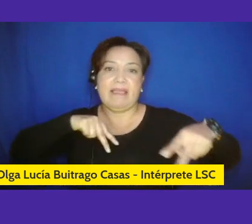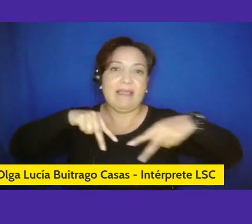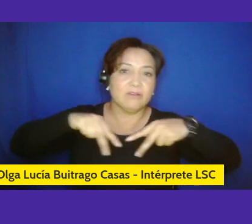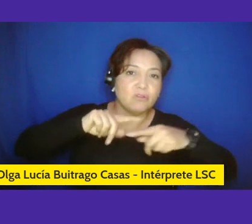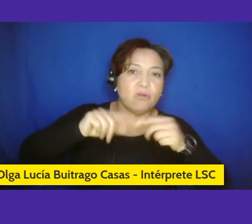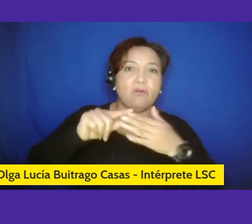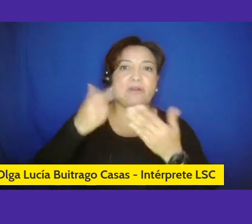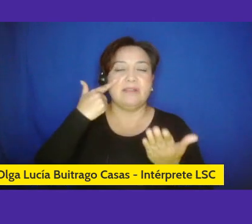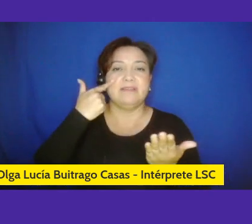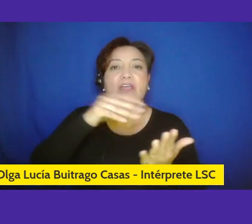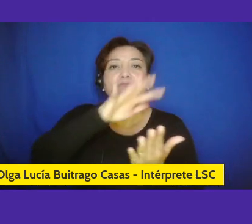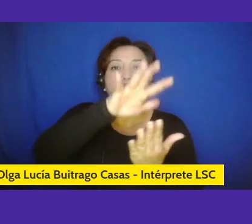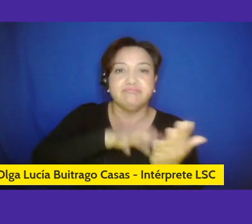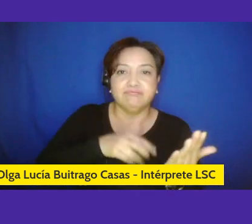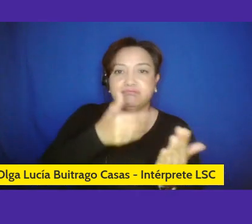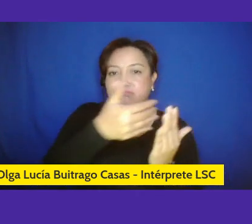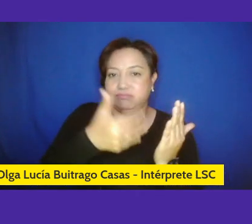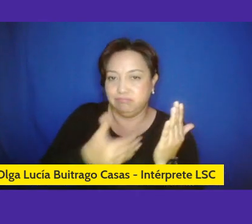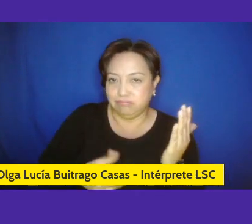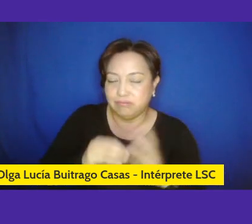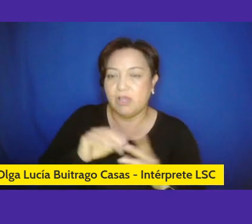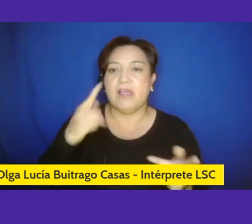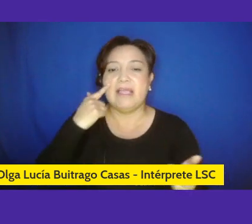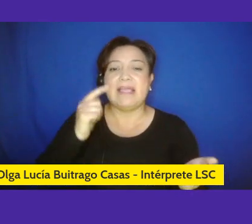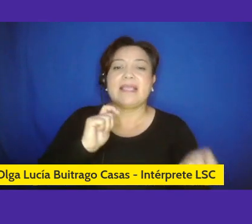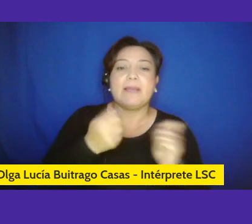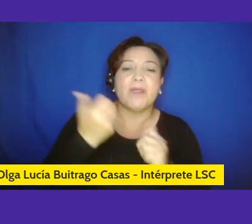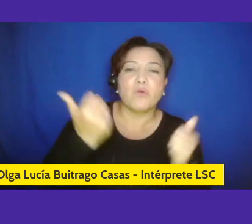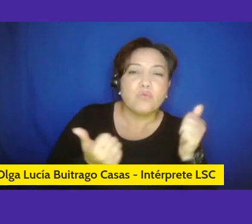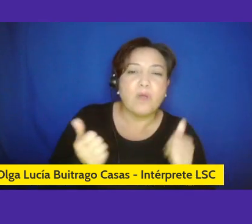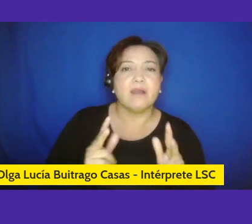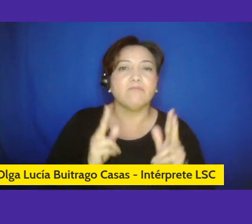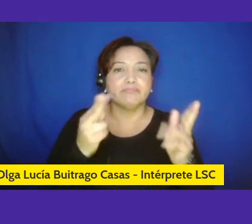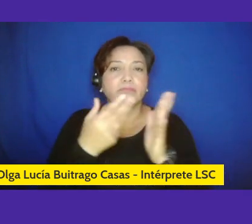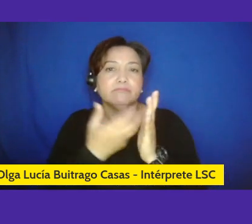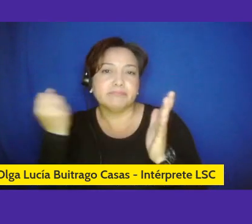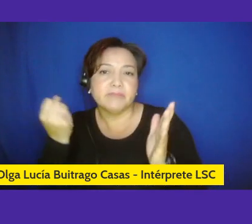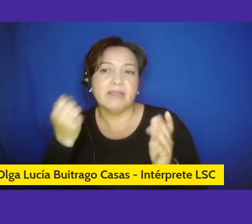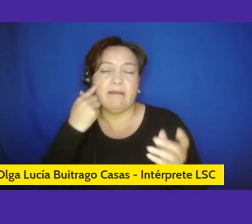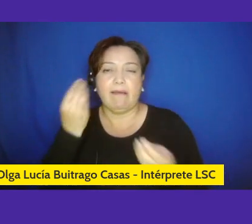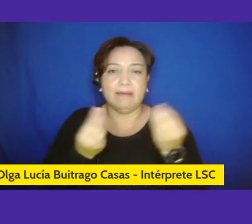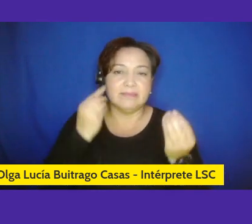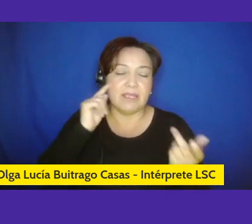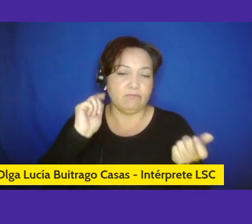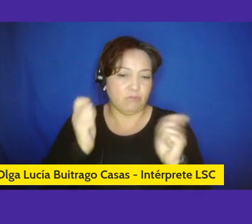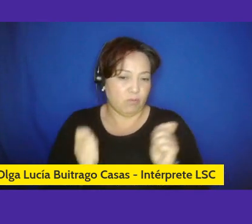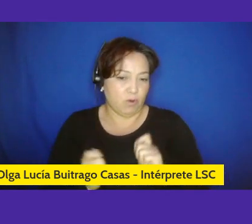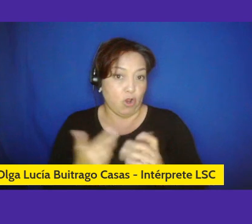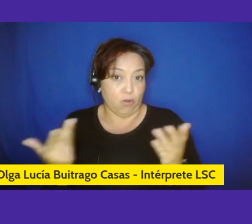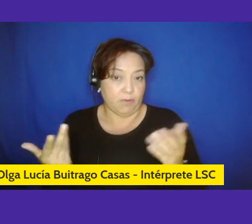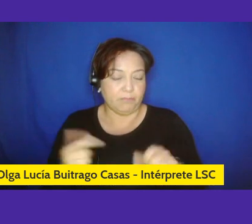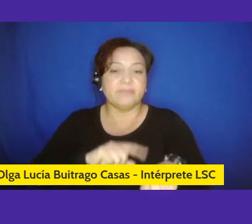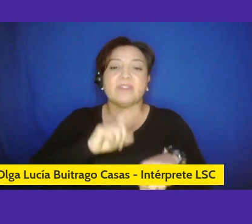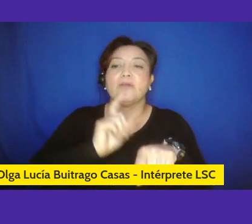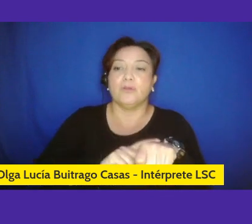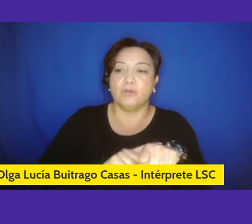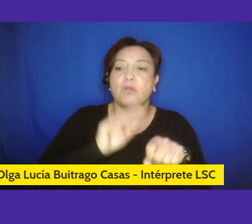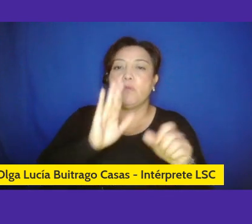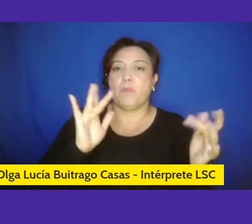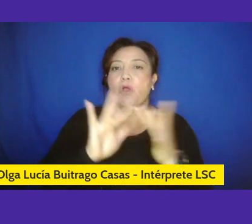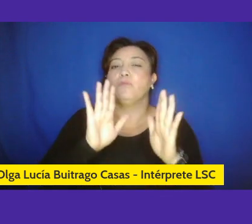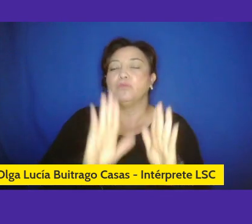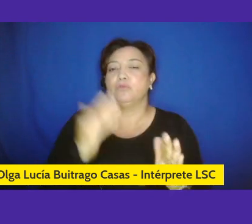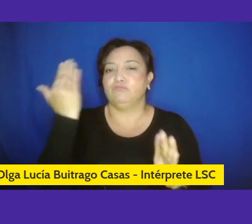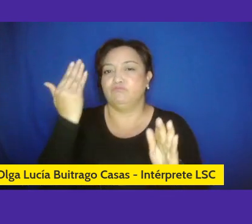guión, dónde cambiar, qué hacer, qué cortar. Es muy importante también los tiempos de la película.